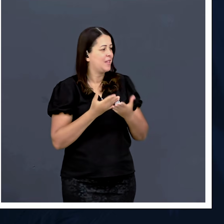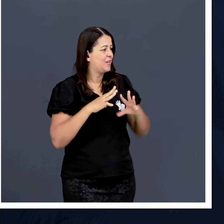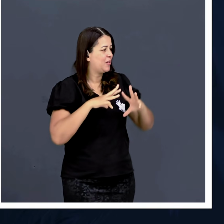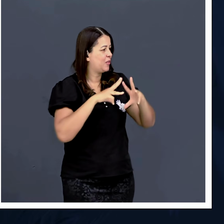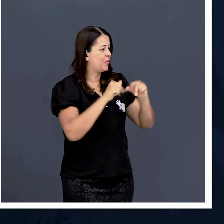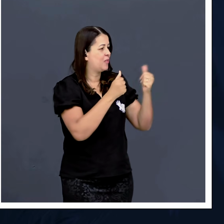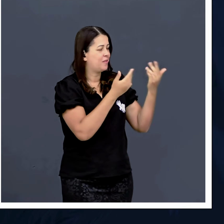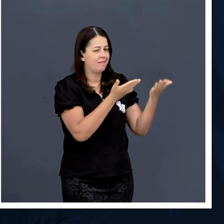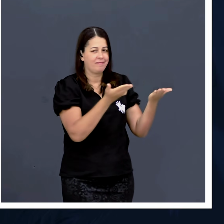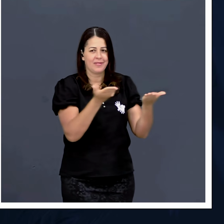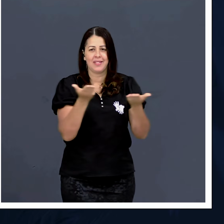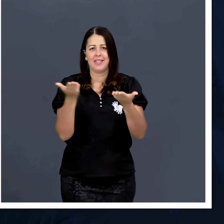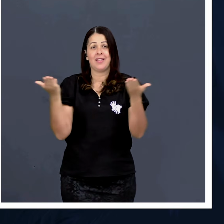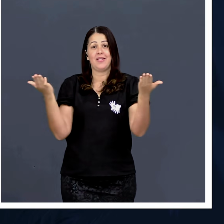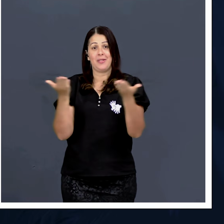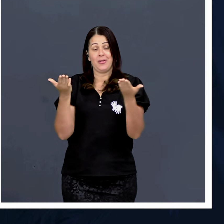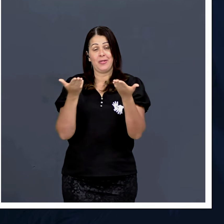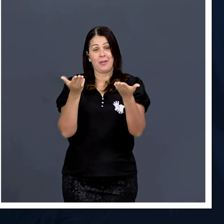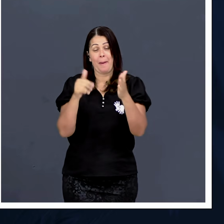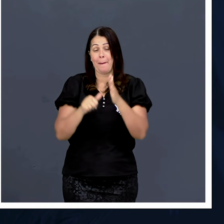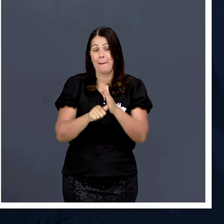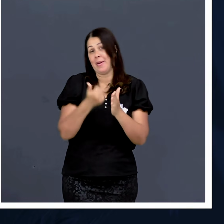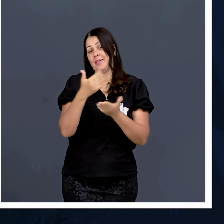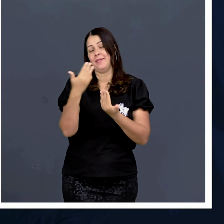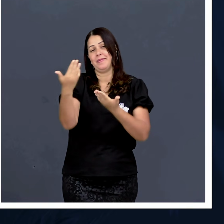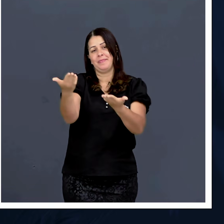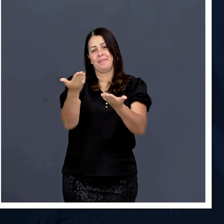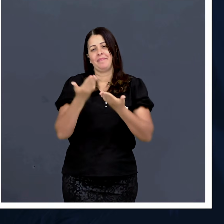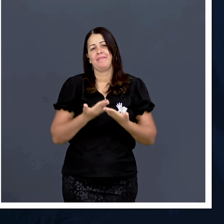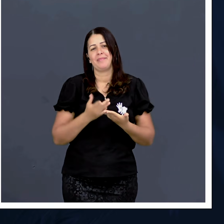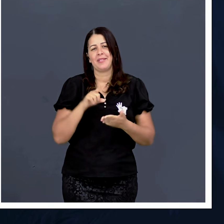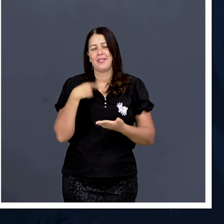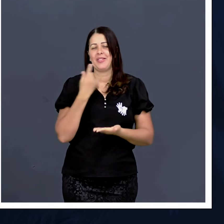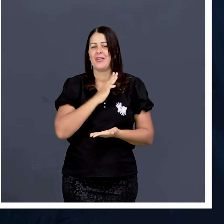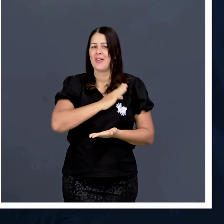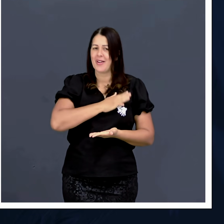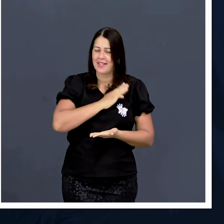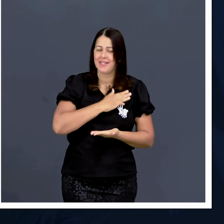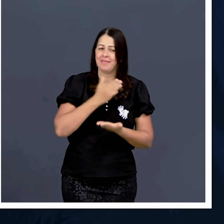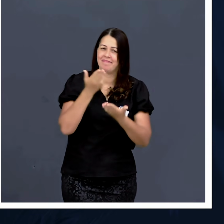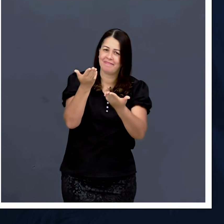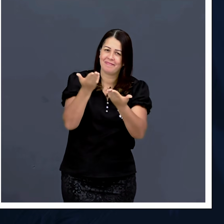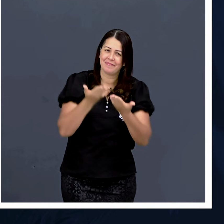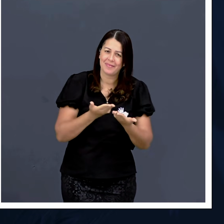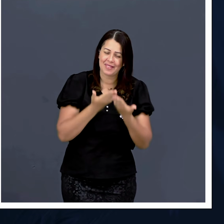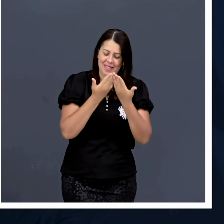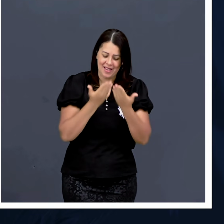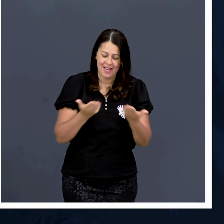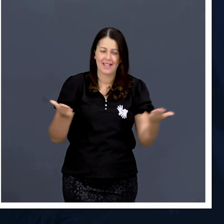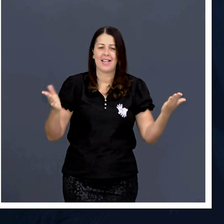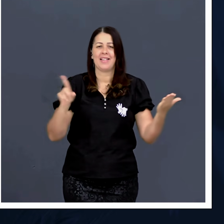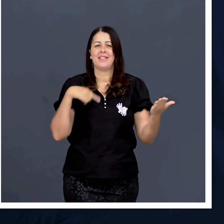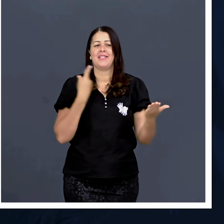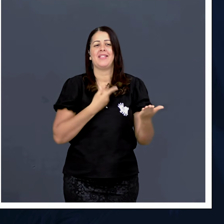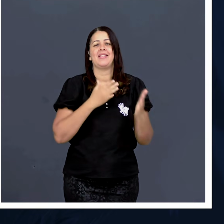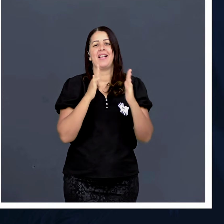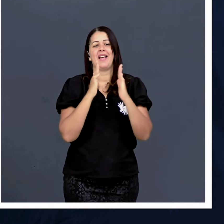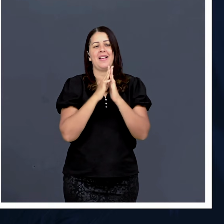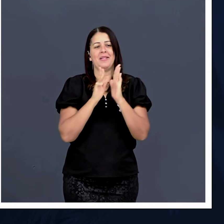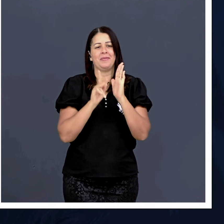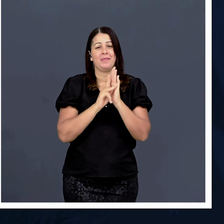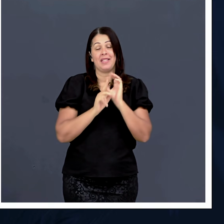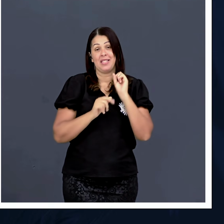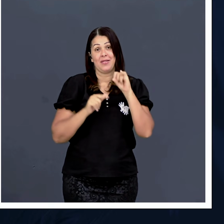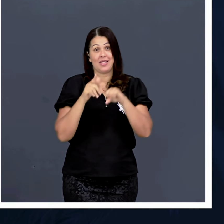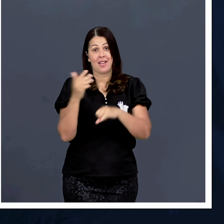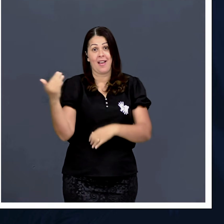todos vocês que hoje nos visitam pela primeira vez. Nosso coração se alegra em recebê-los aqui em nossa casa. Se porventura